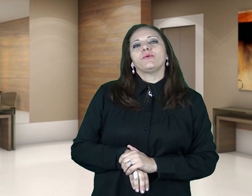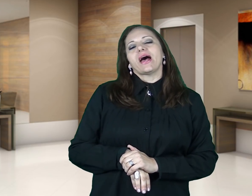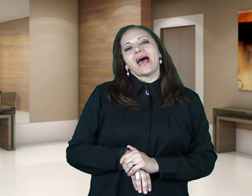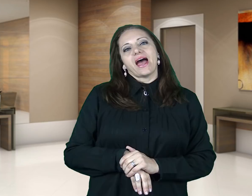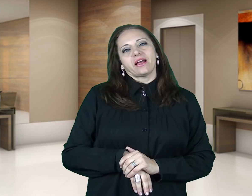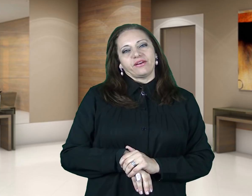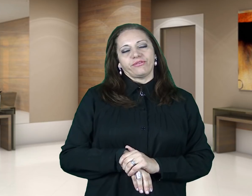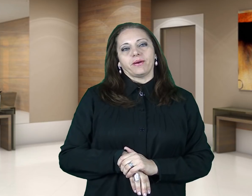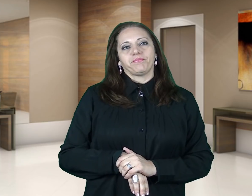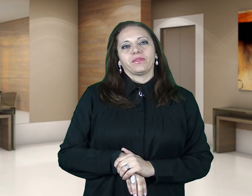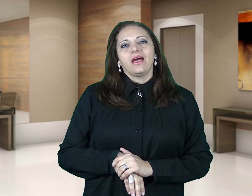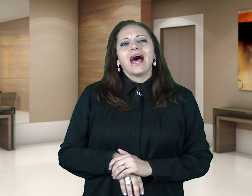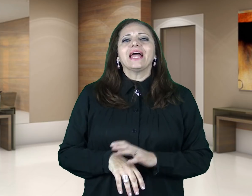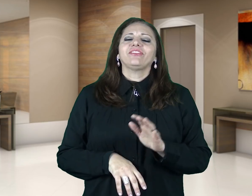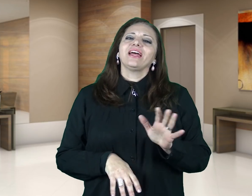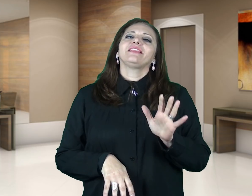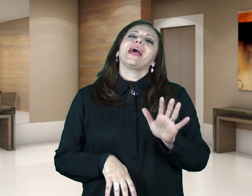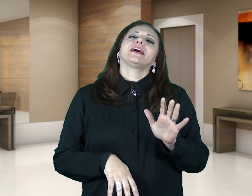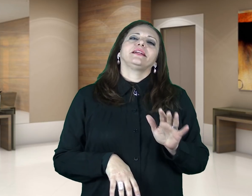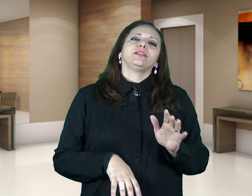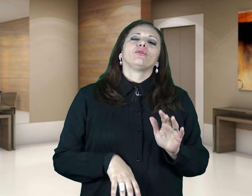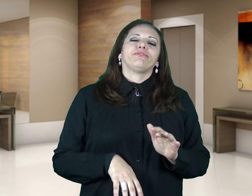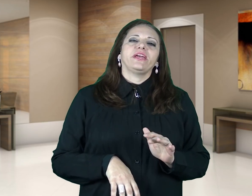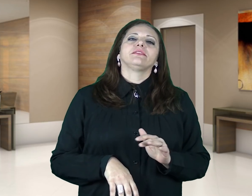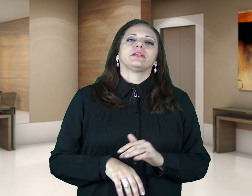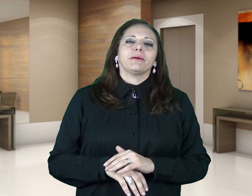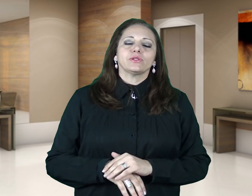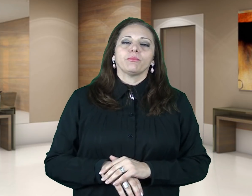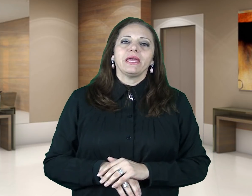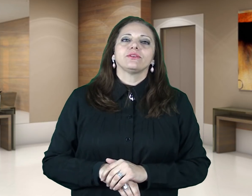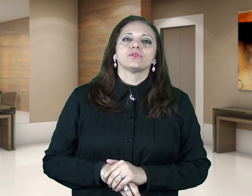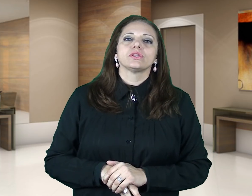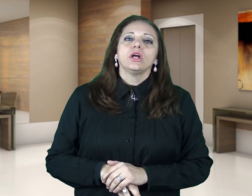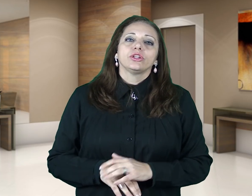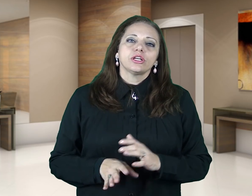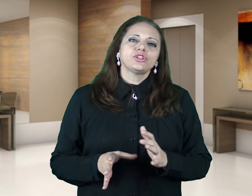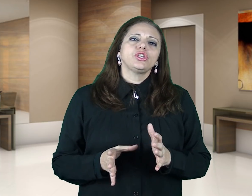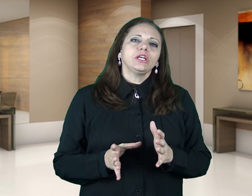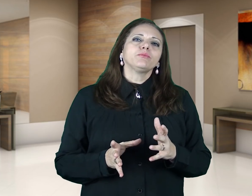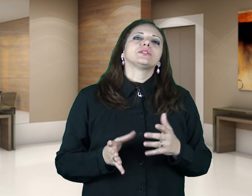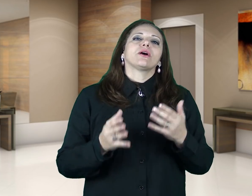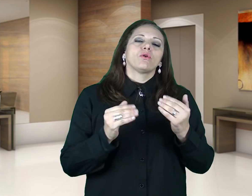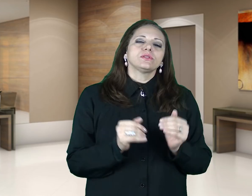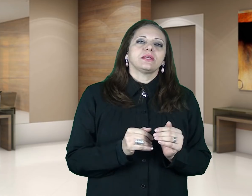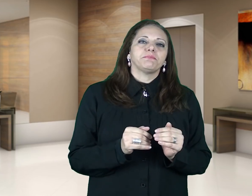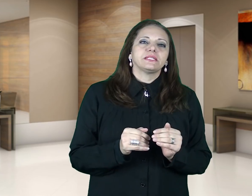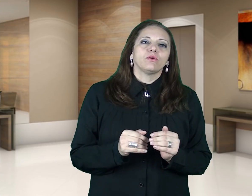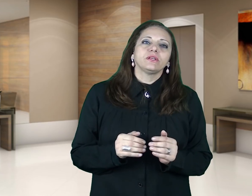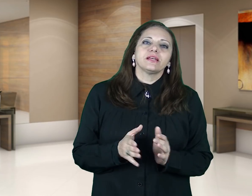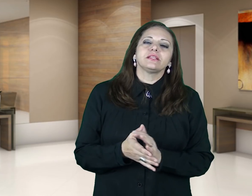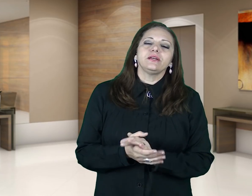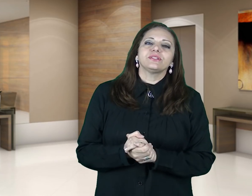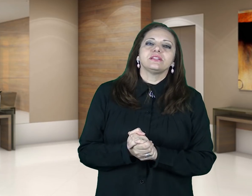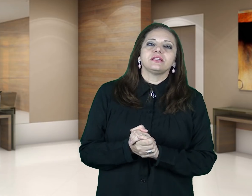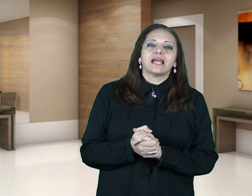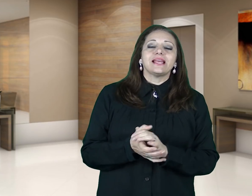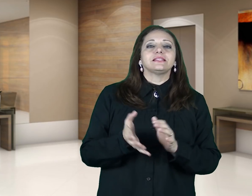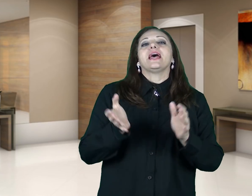uma língua ágrafa. Até a década de 90, mais ou menos, nós tínhamos a concepção que as línguas de